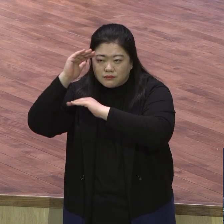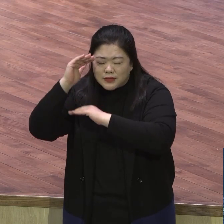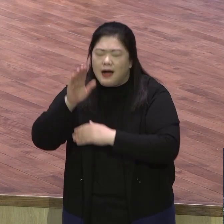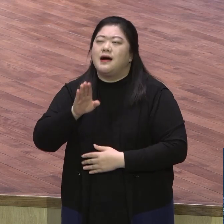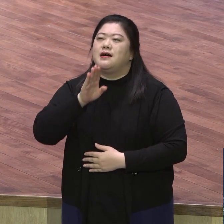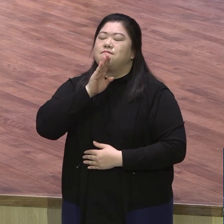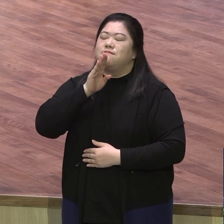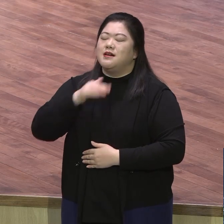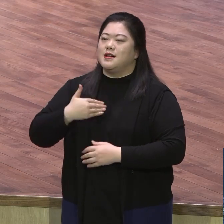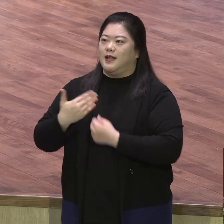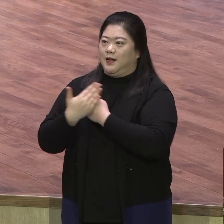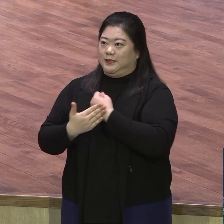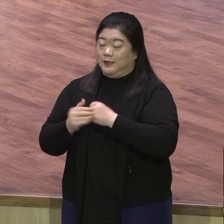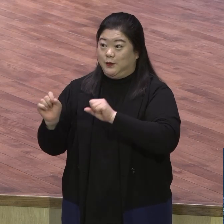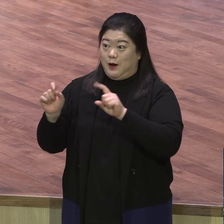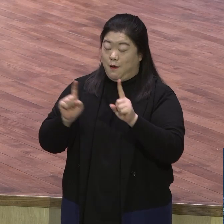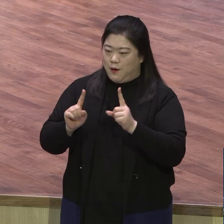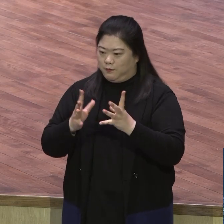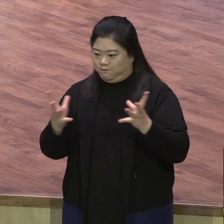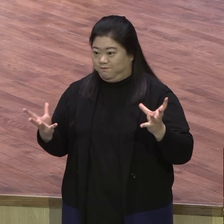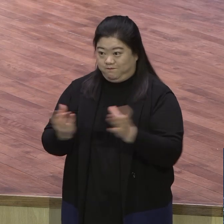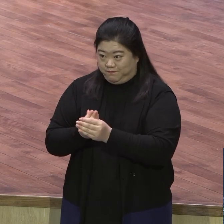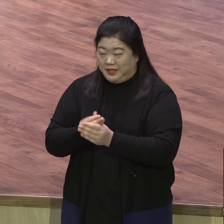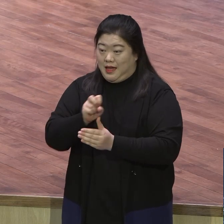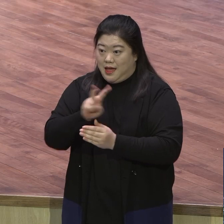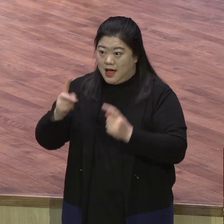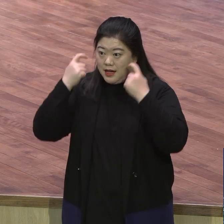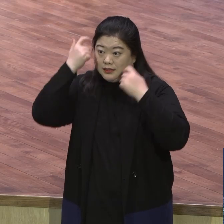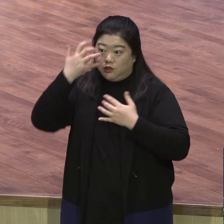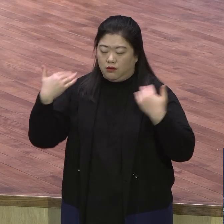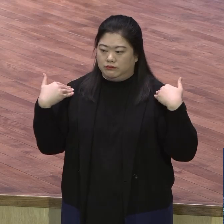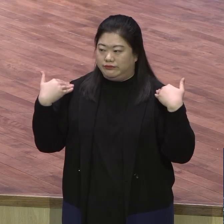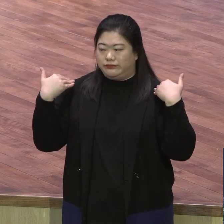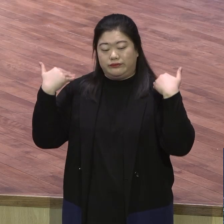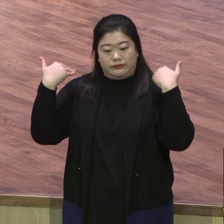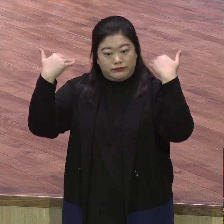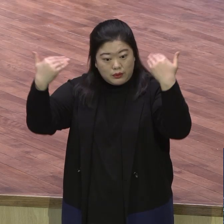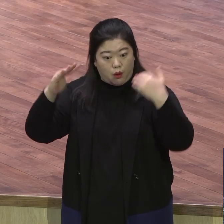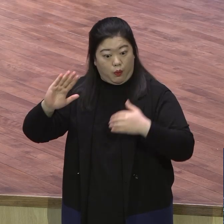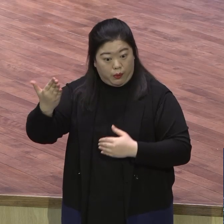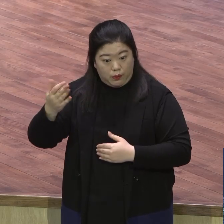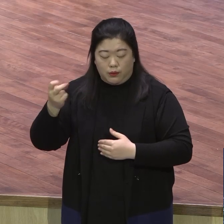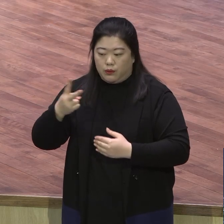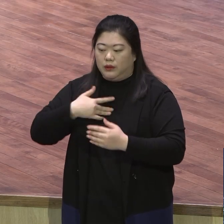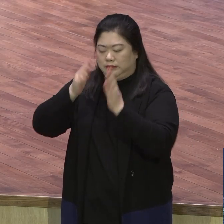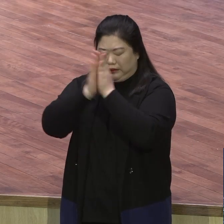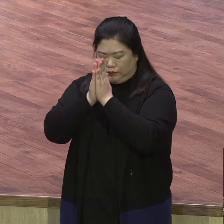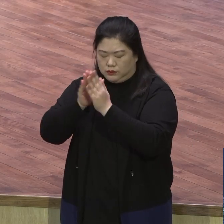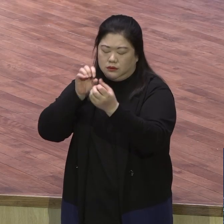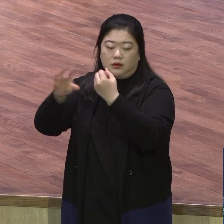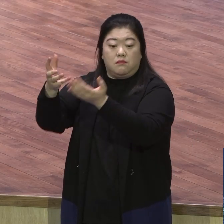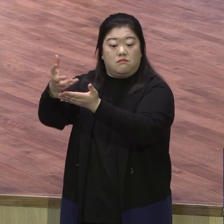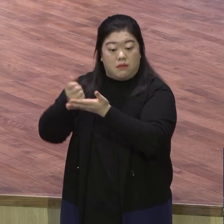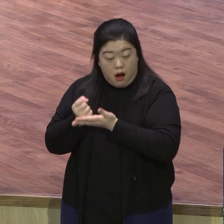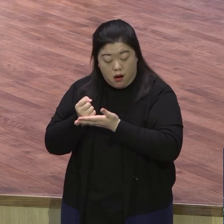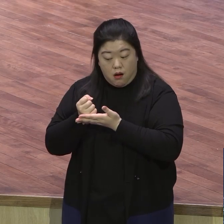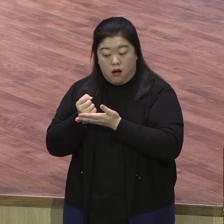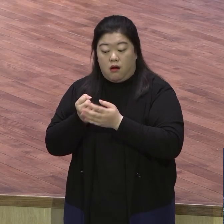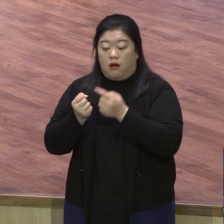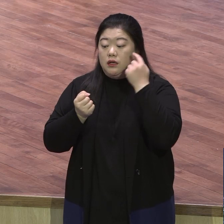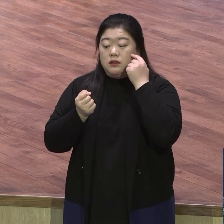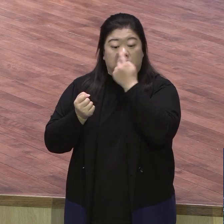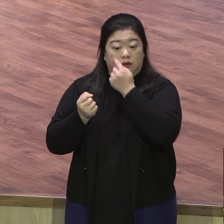해야 영적으로 성장하고 또 응답받고 증거가 있고